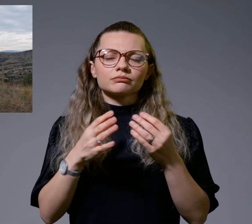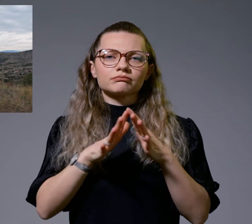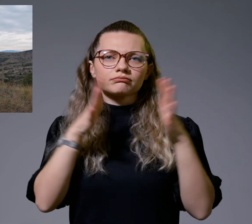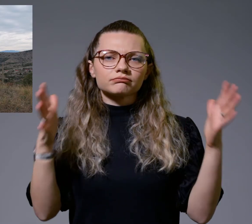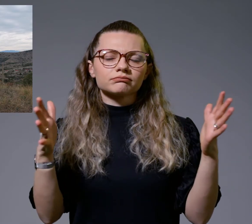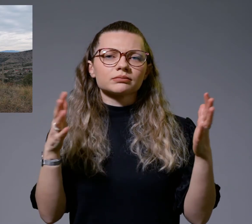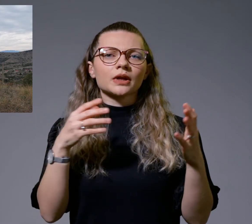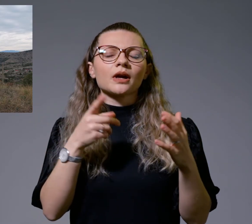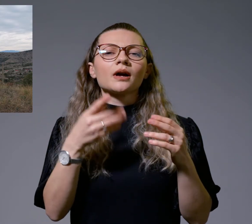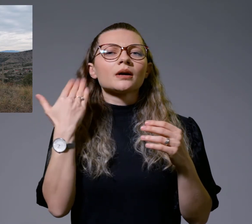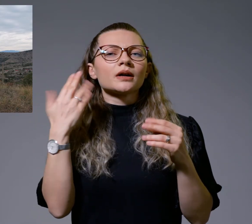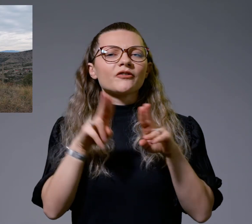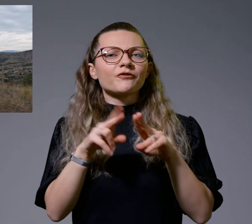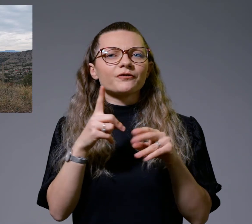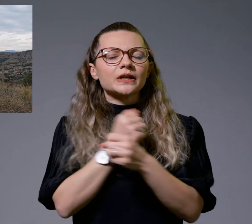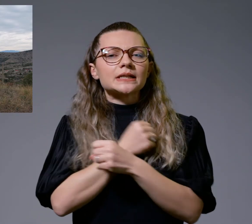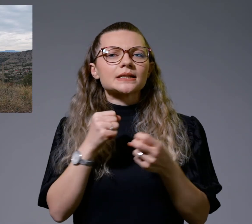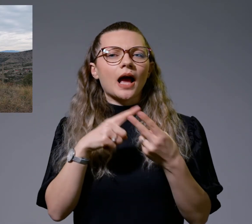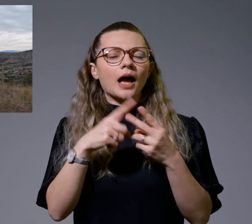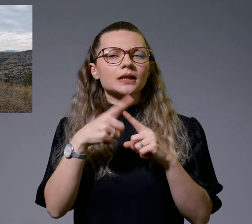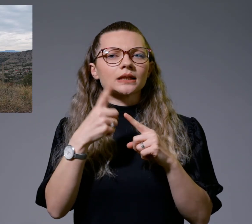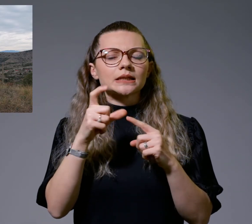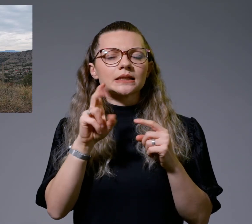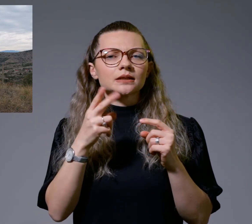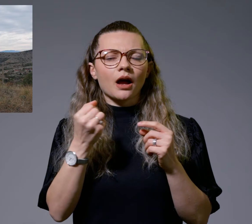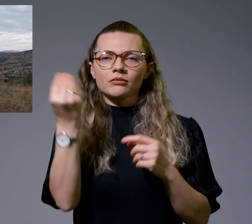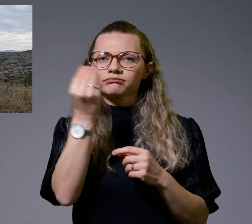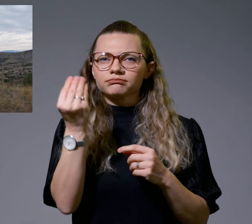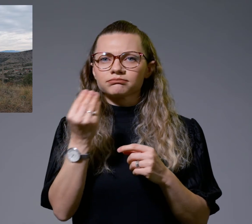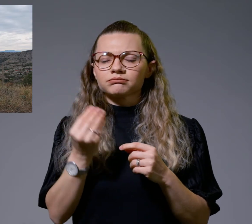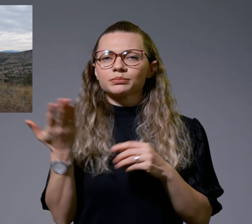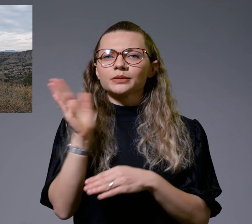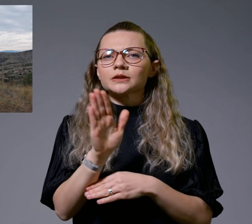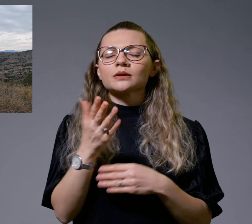на византиската уметност е присутен во постарата уметност.